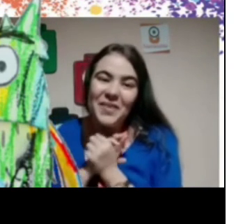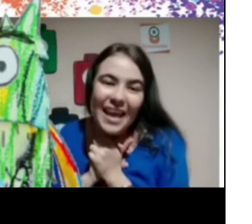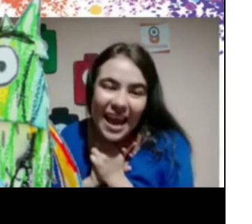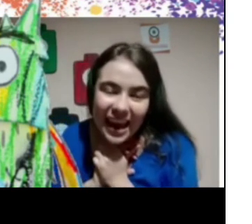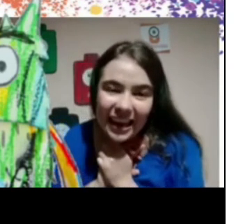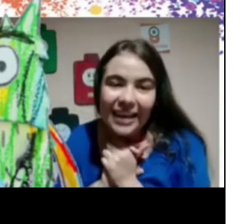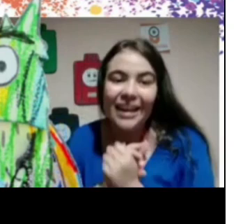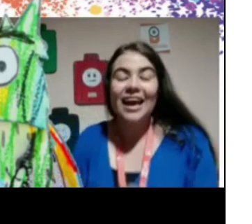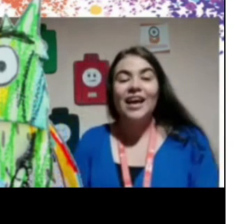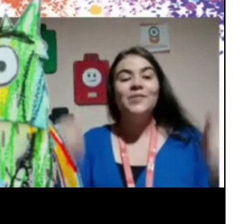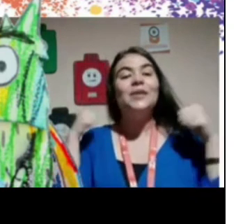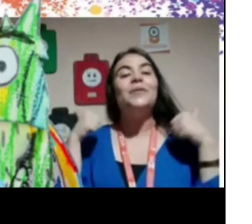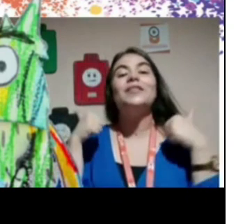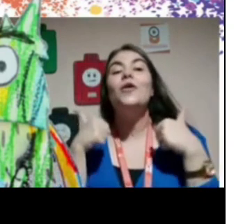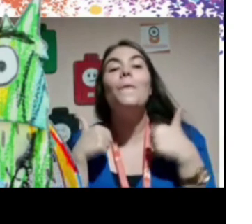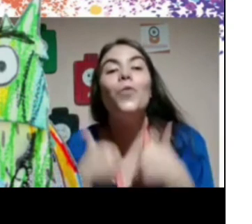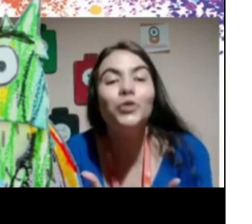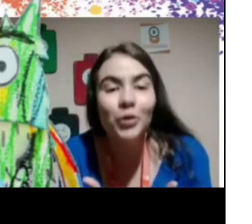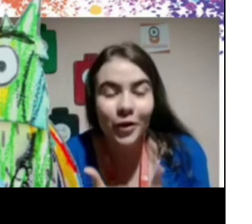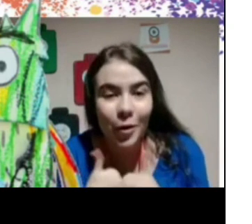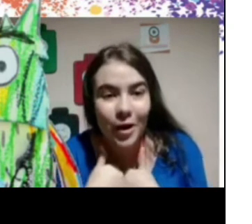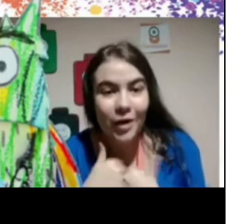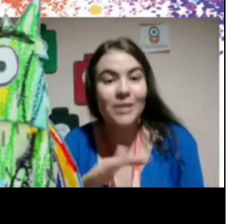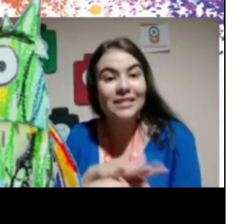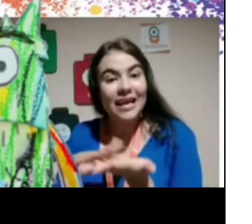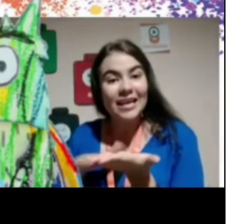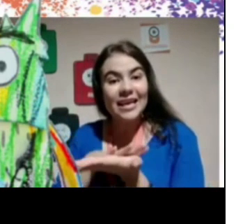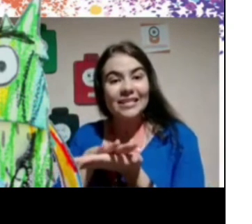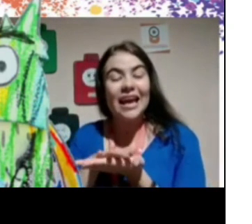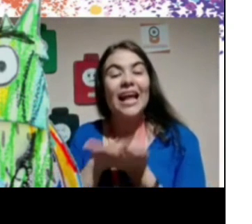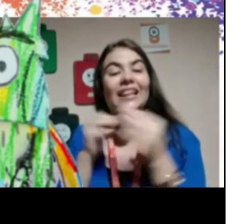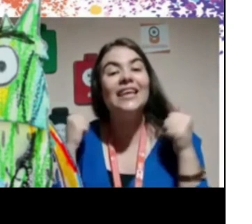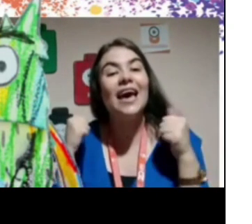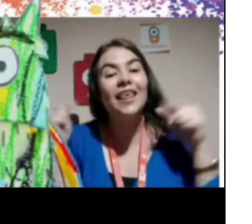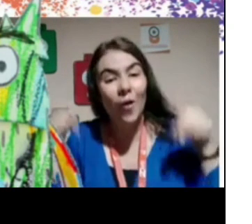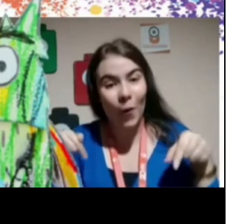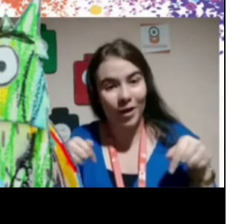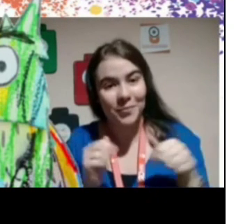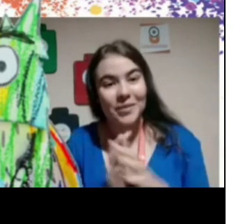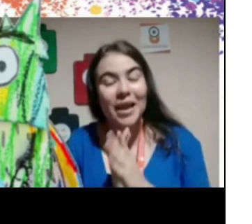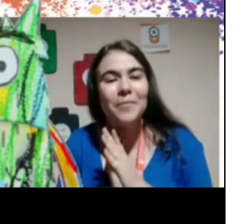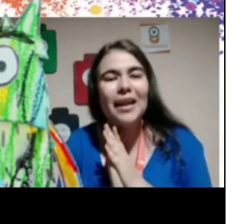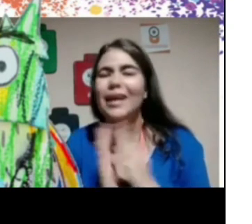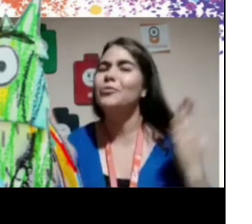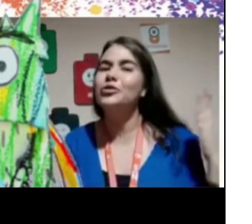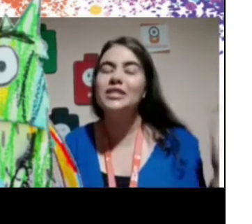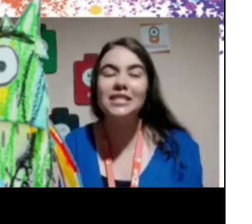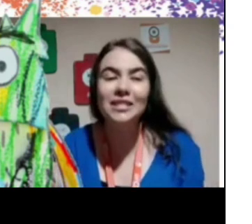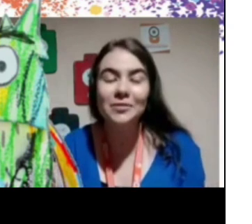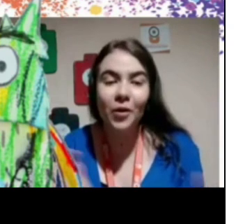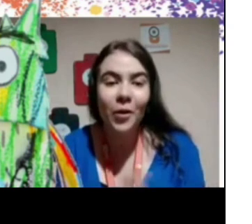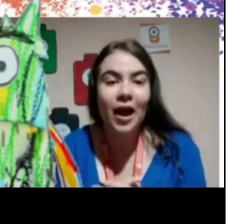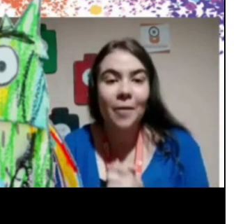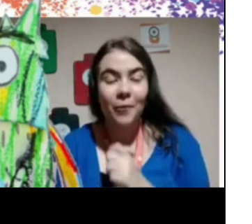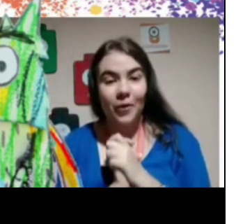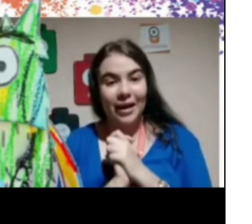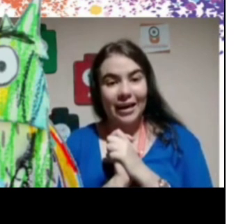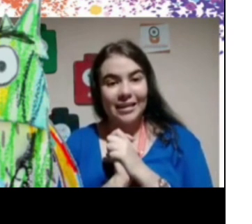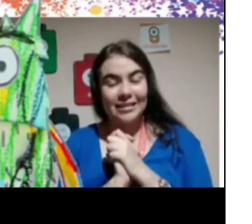Muy bien, hemos aprendido mucho vocabulario en señas el día de hoy. Me alegra